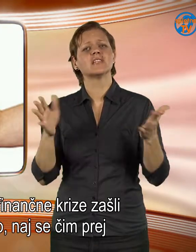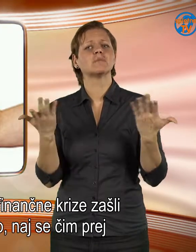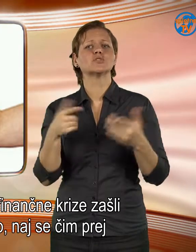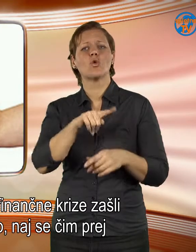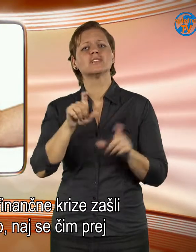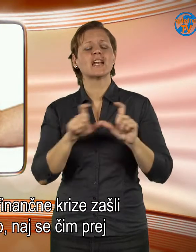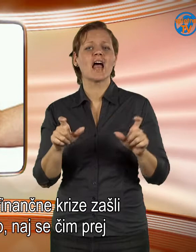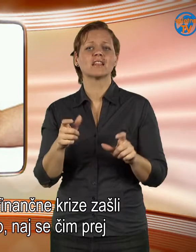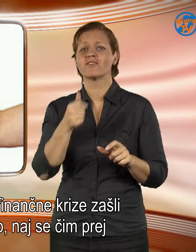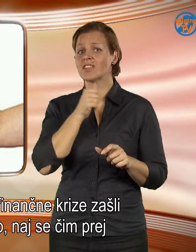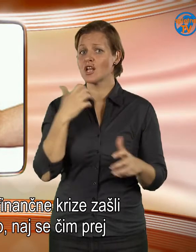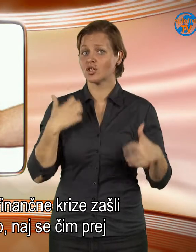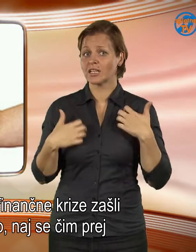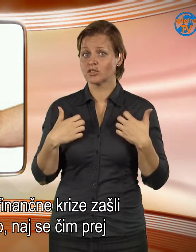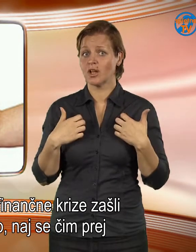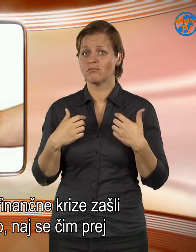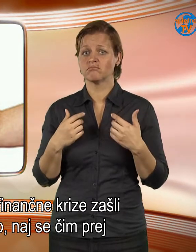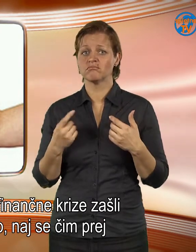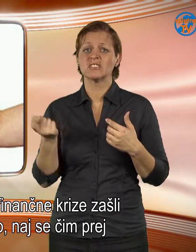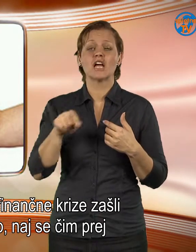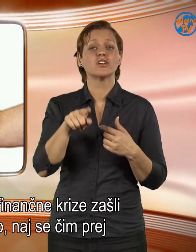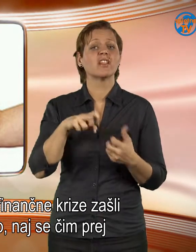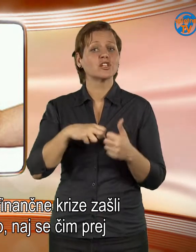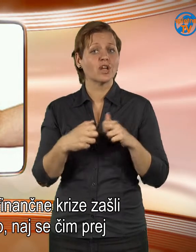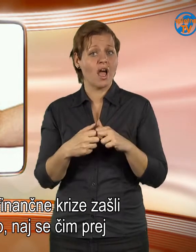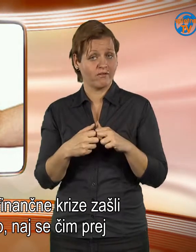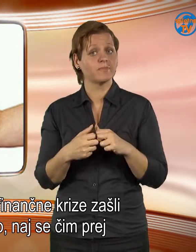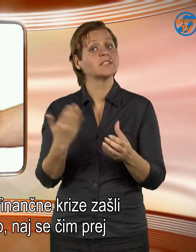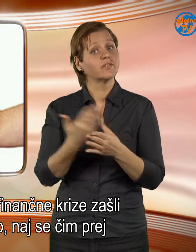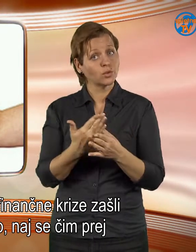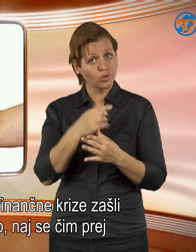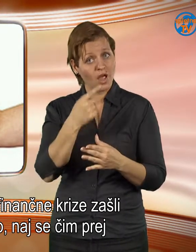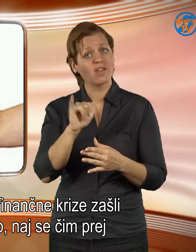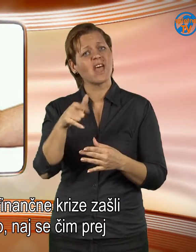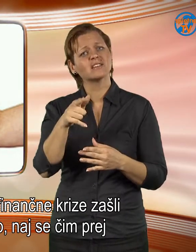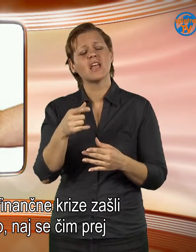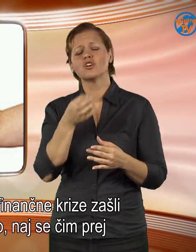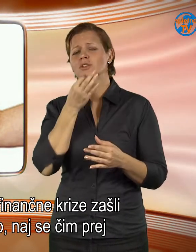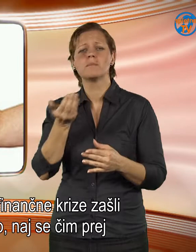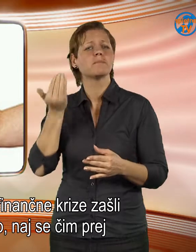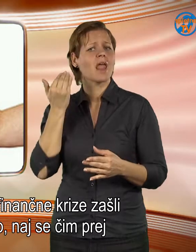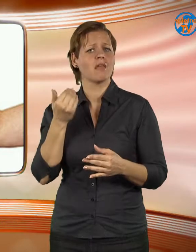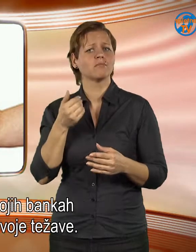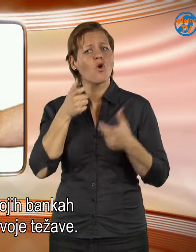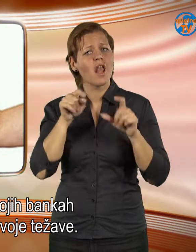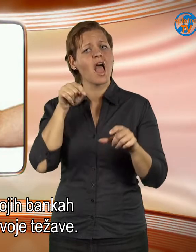Vsem, ki so zaradi finančne krize zašli v težave, svetujejo, naj se čim prej oglasijo v svojih bankah